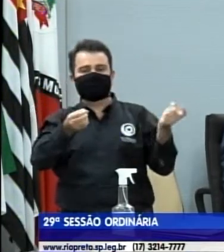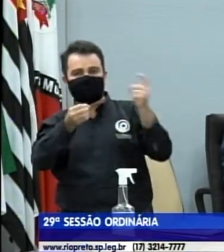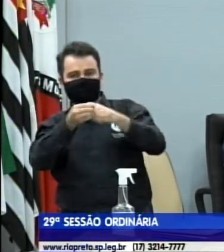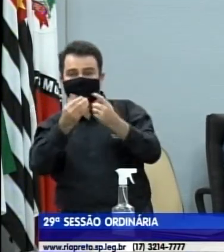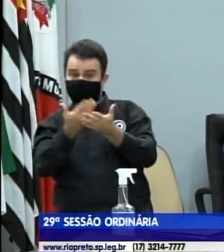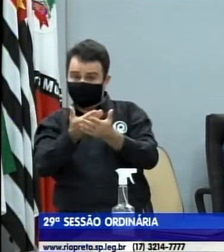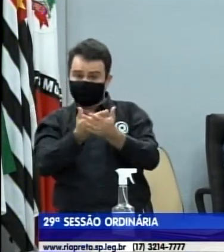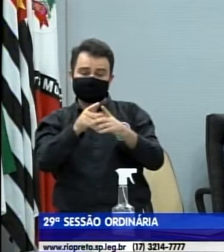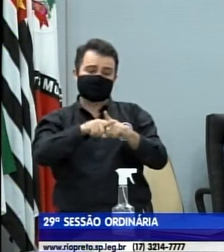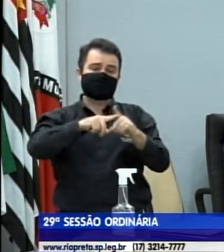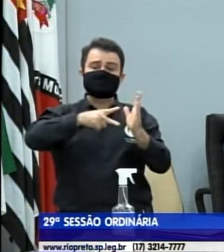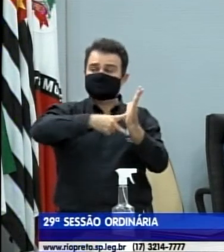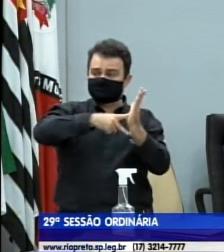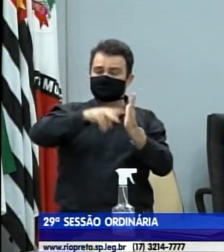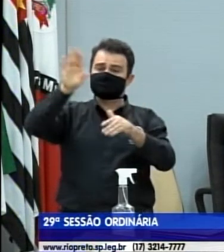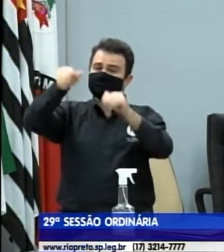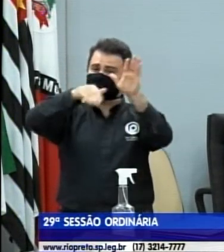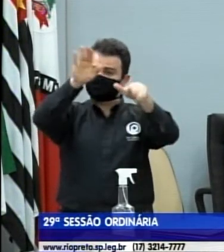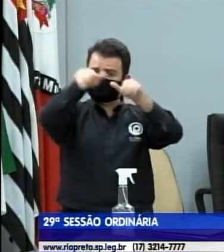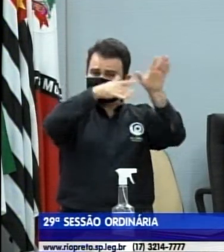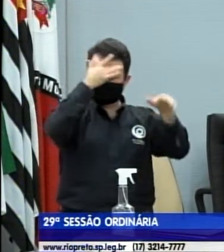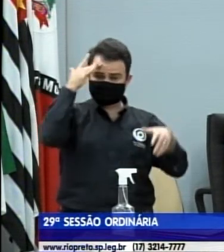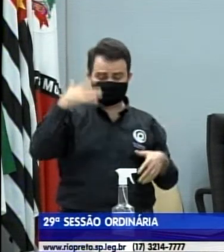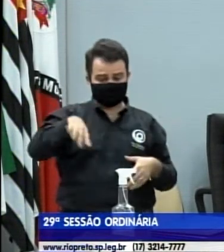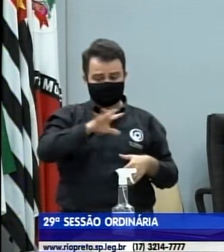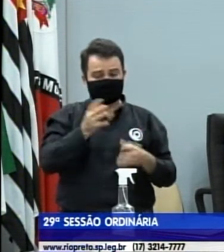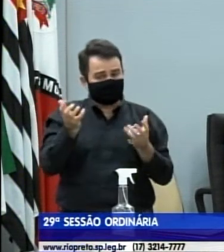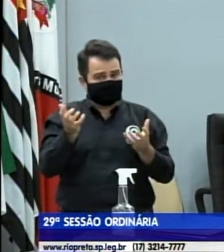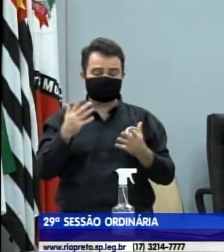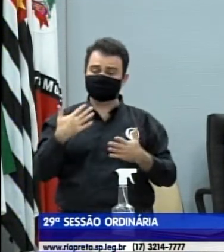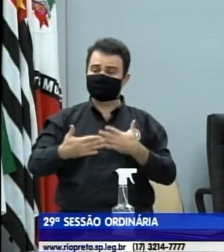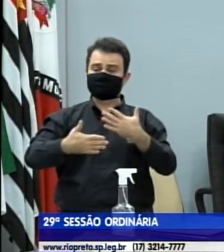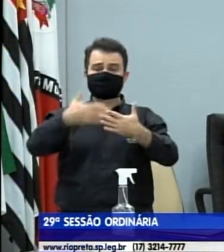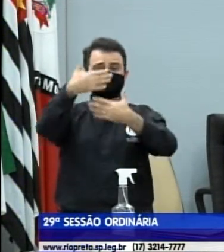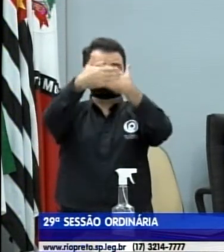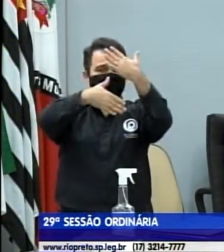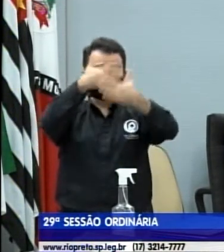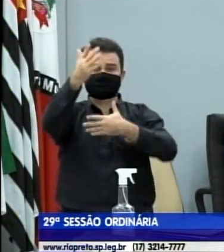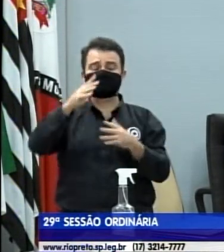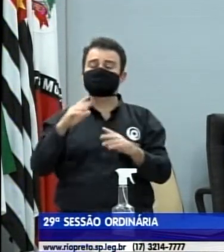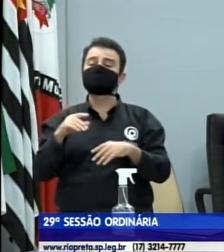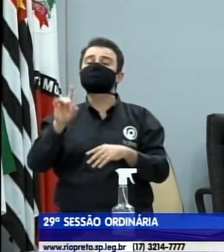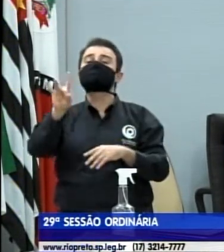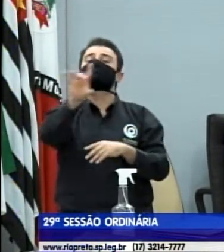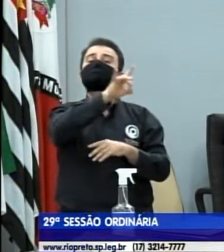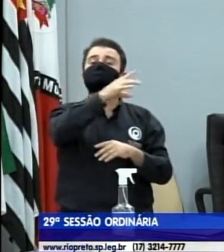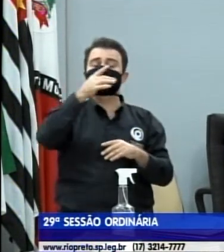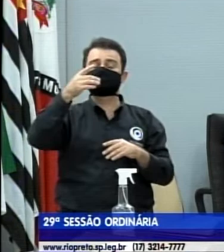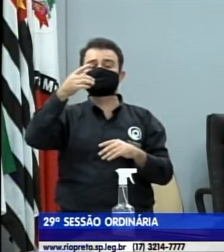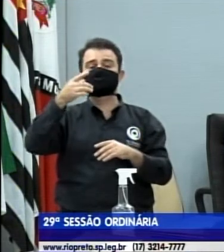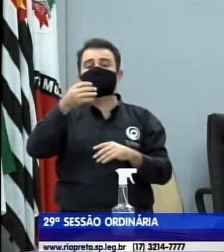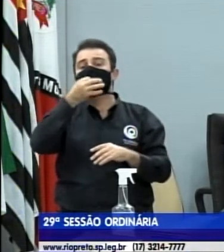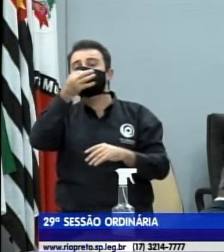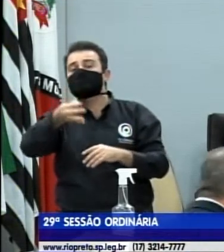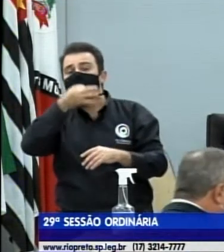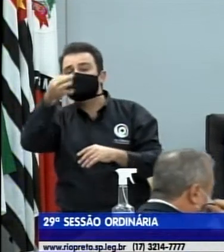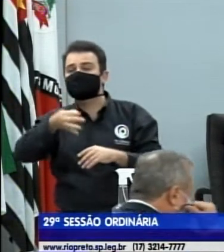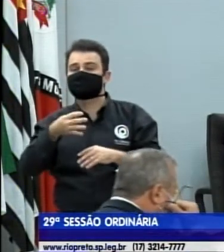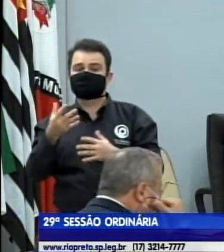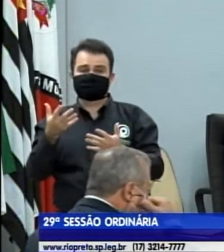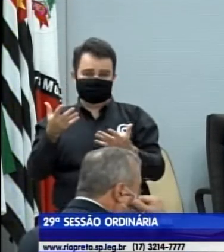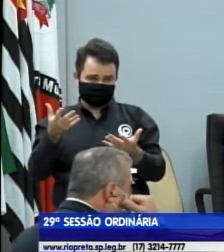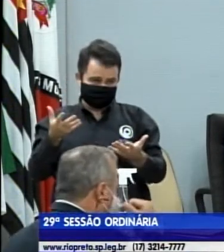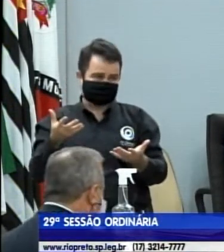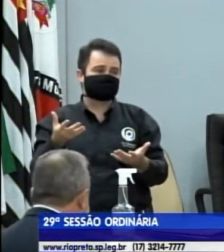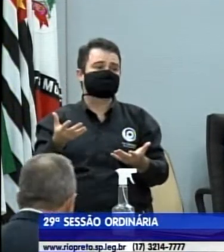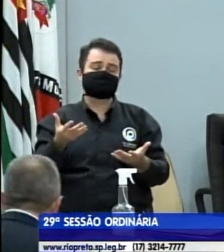envolvidas, porque é assim que nós temos que avançar, é dessa forma, ouvindo as partes. Infelizmente, a secretária não pôde vir